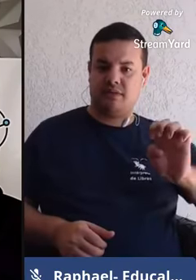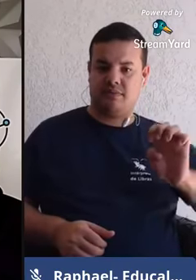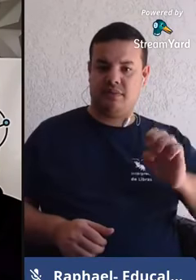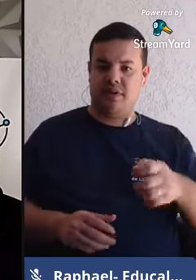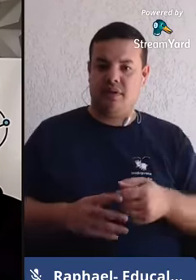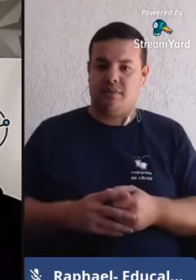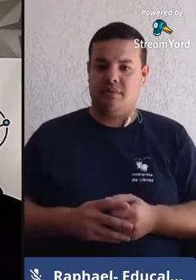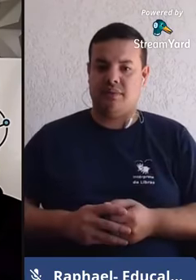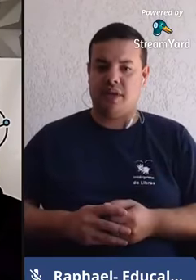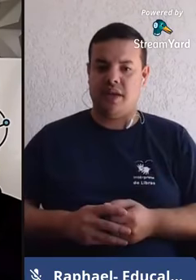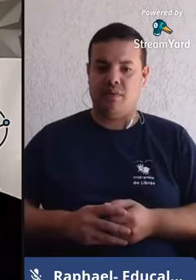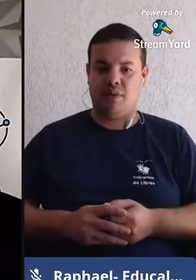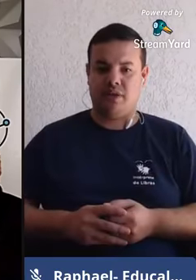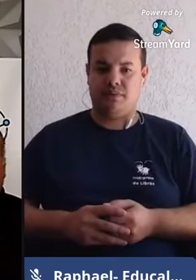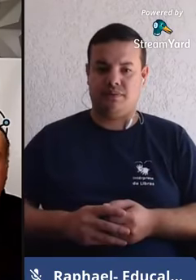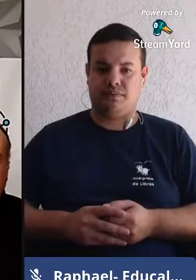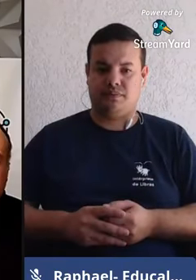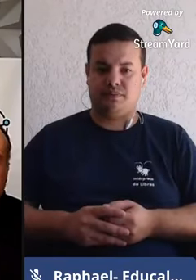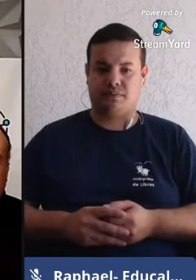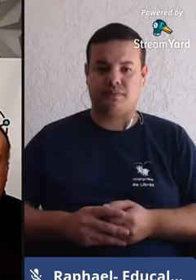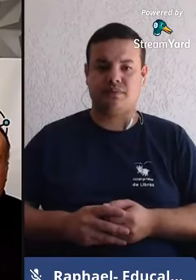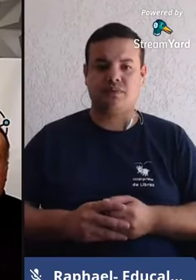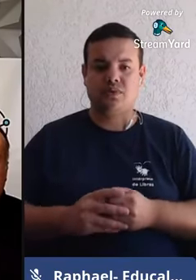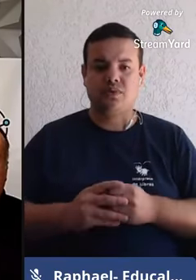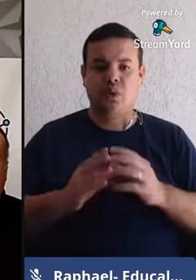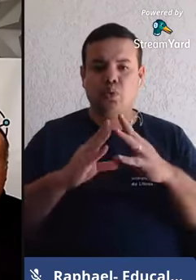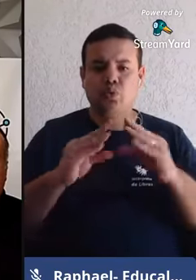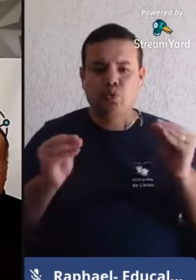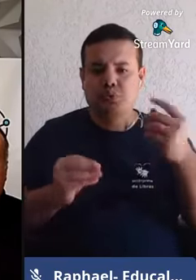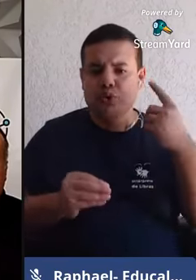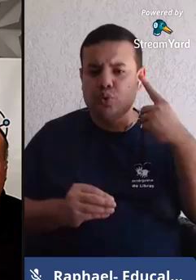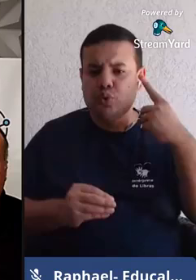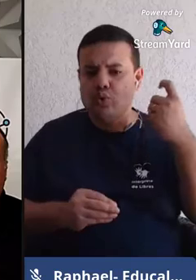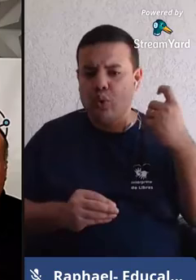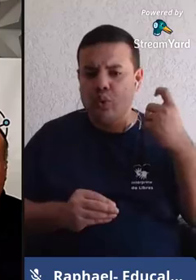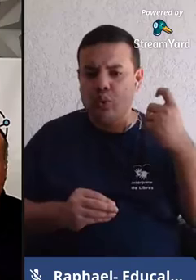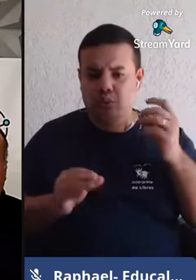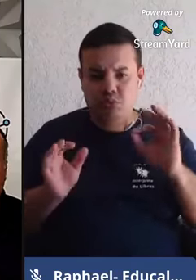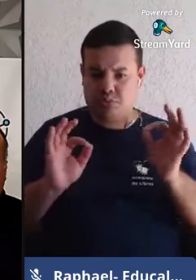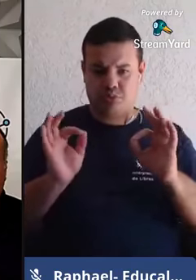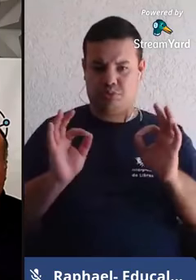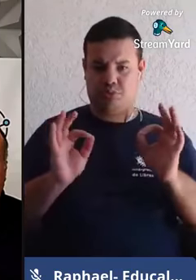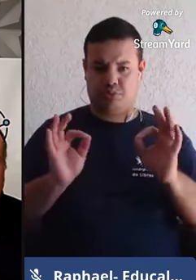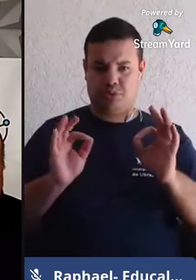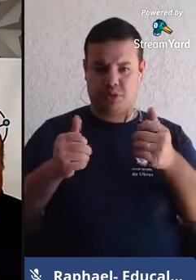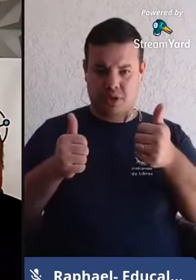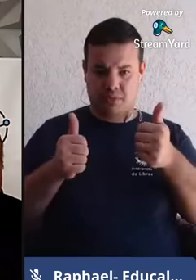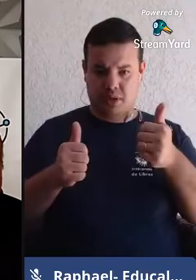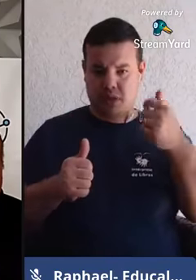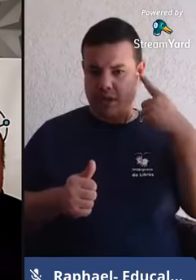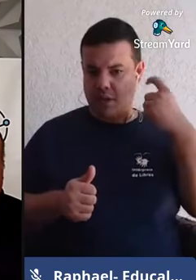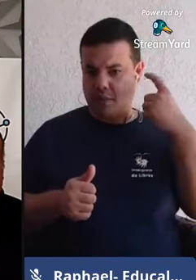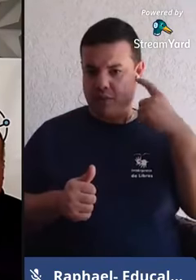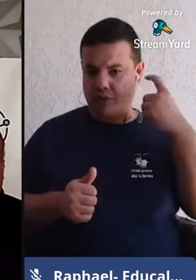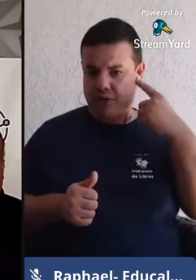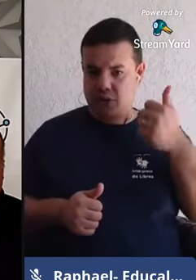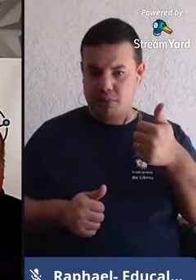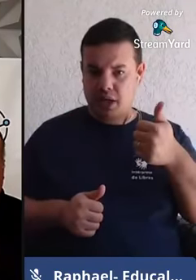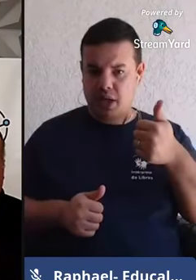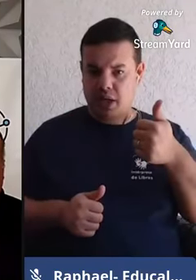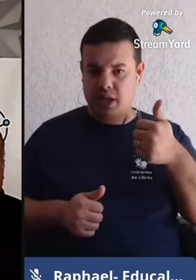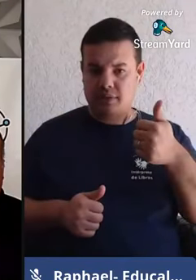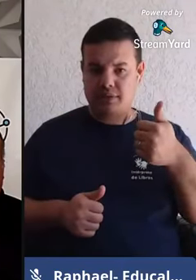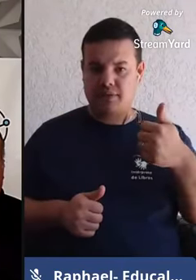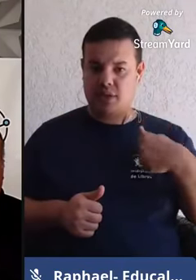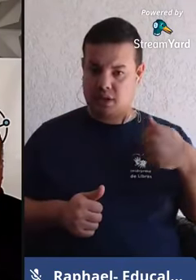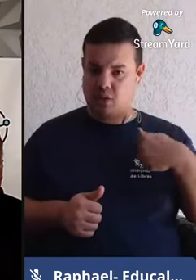Como? O que foi? Nada, né? Tá, estão escutando? Tá aí,